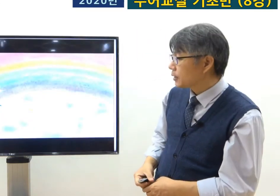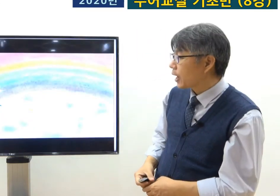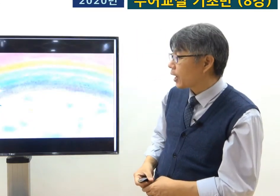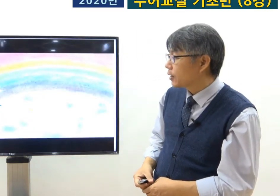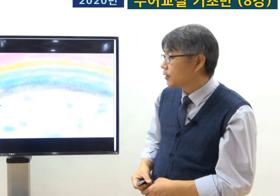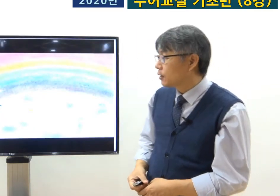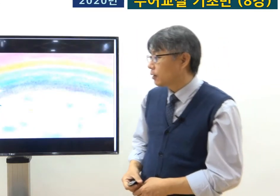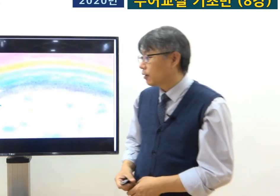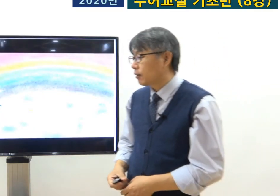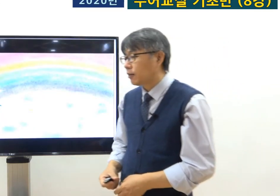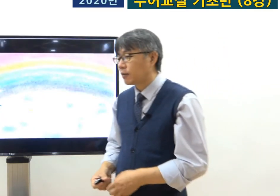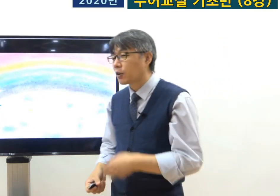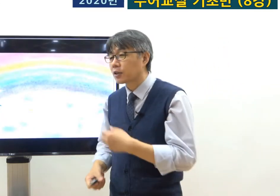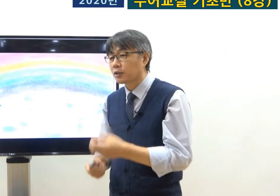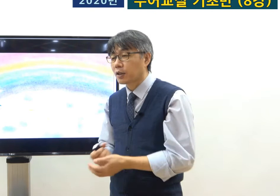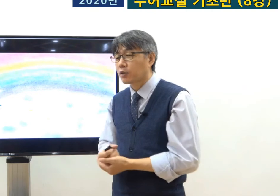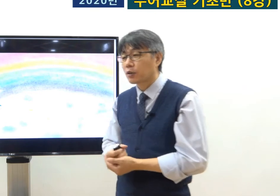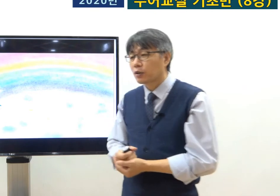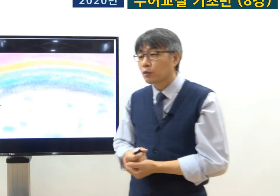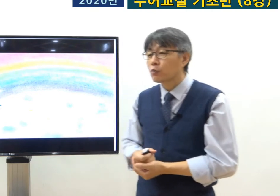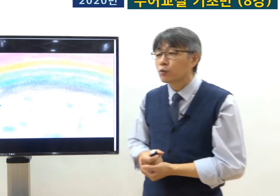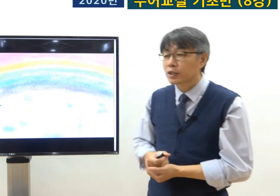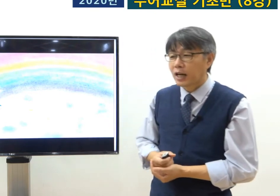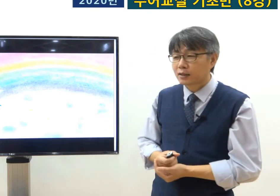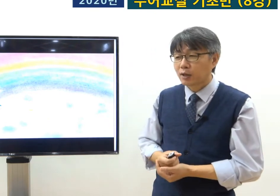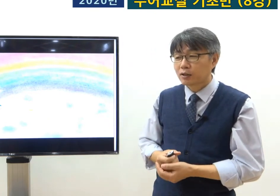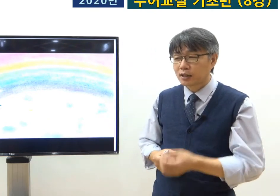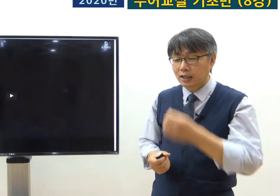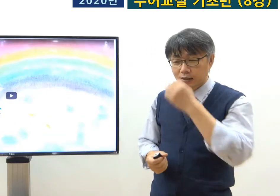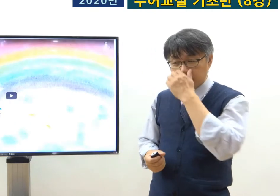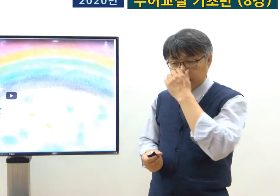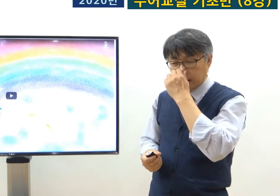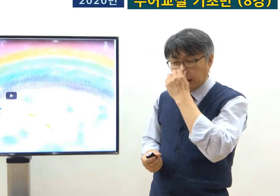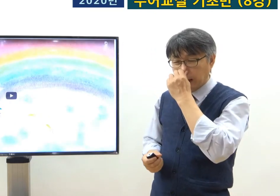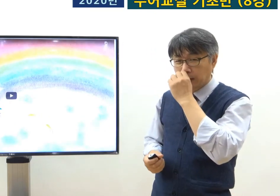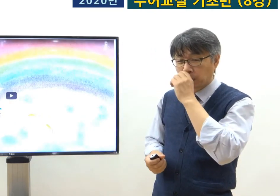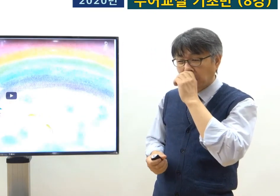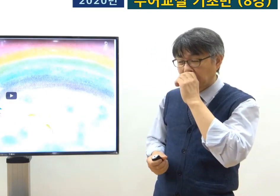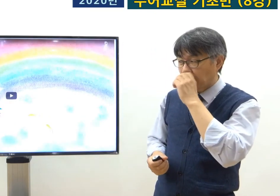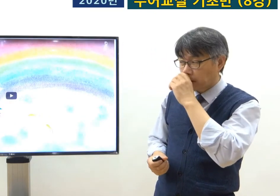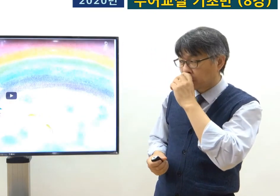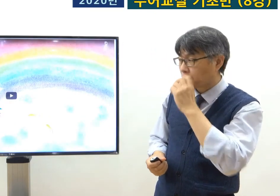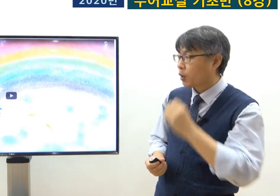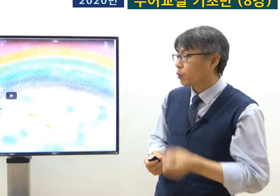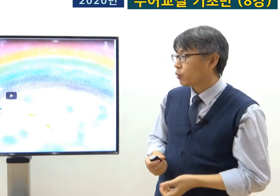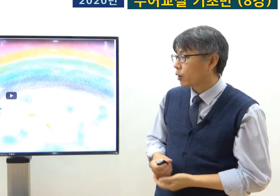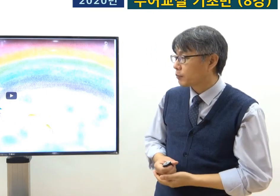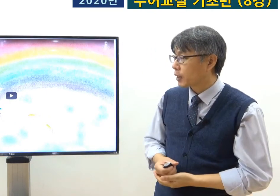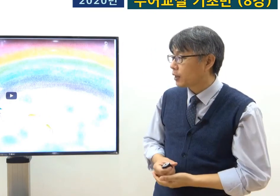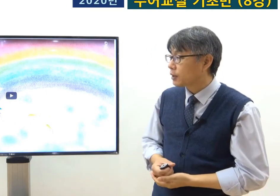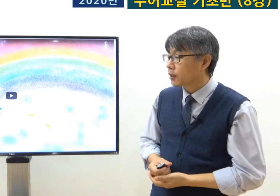자, 여기서 이제 꿈꾸지 않으면이라는 노래를 한번 좀 배워보려고 합니다.